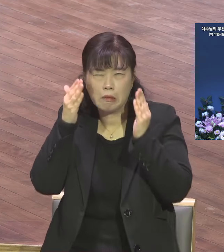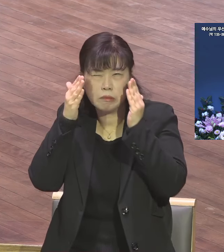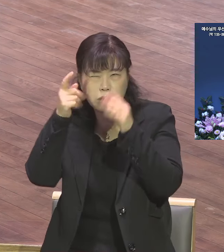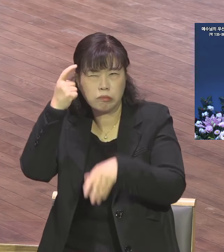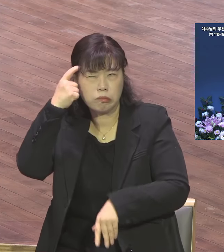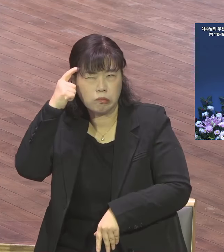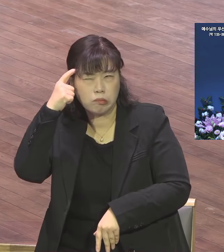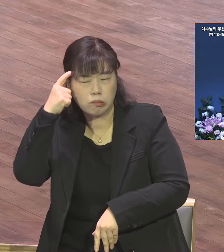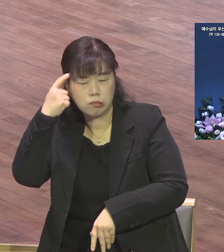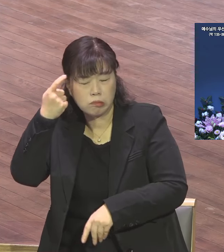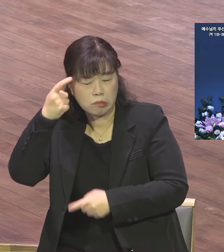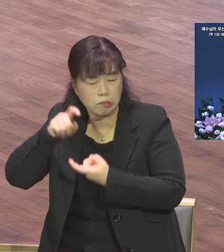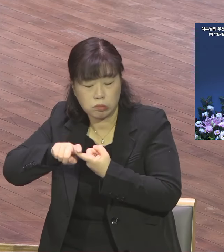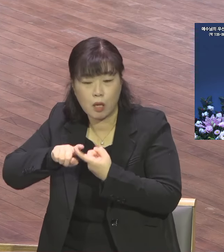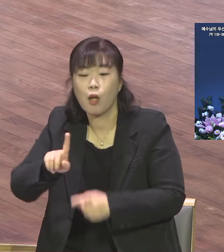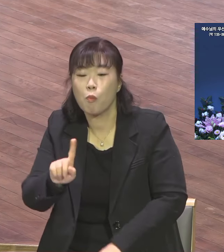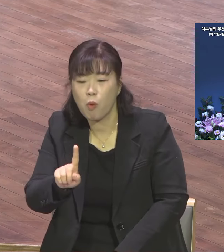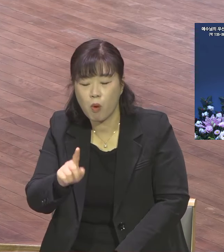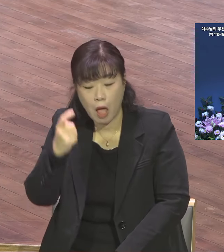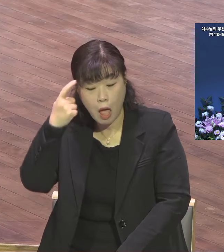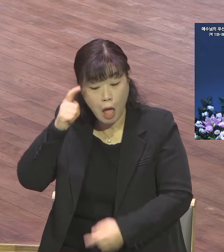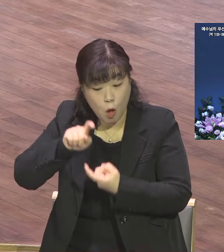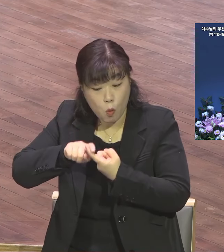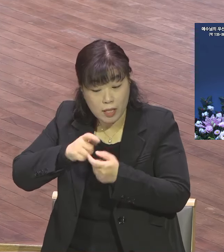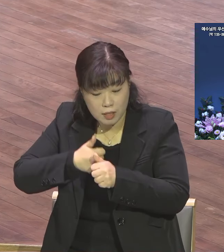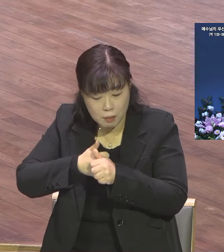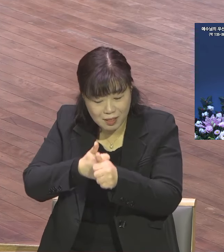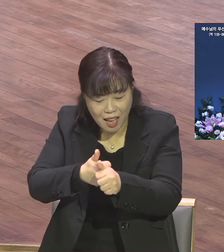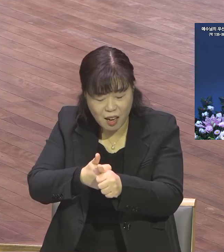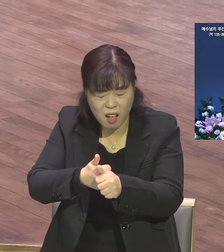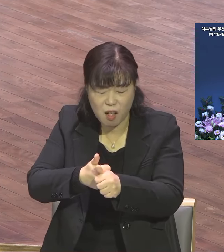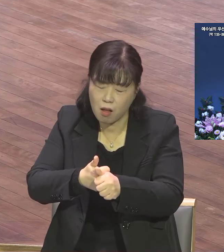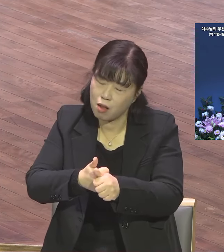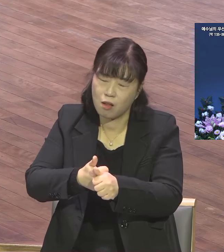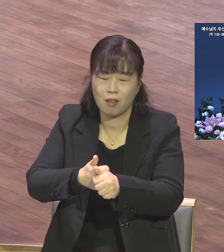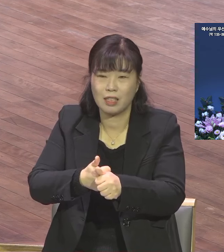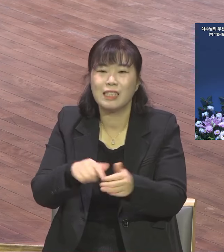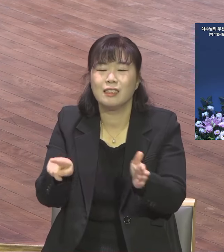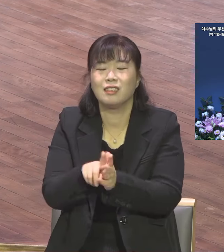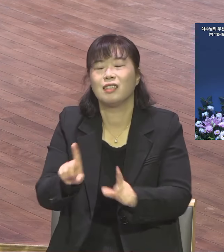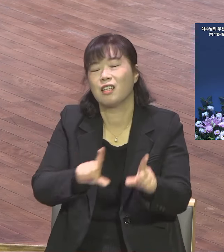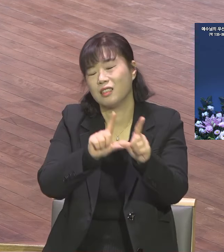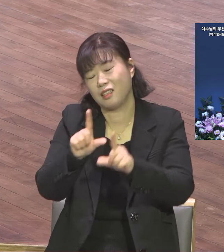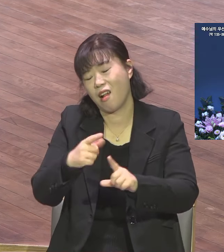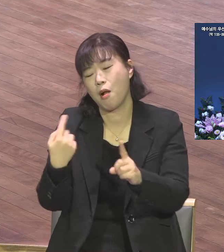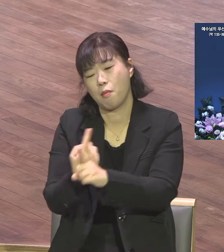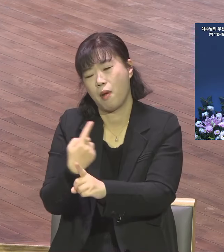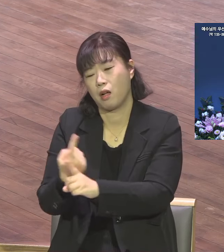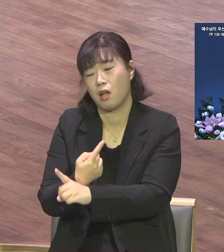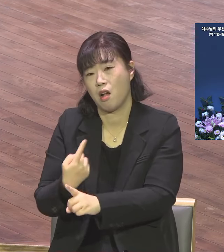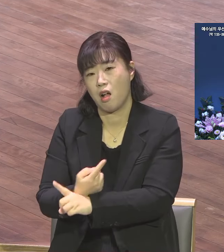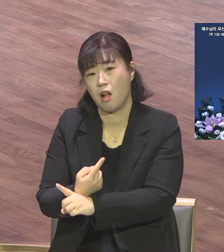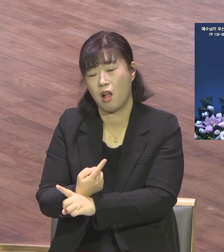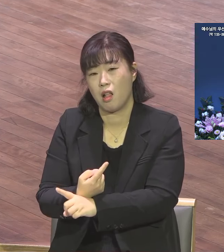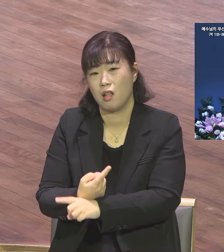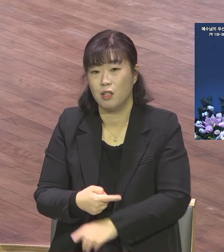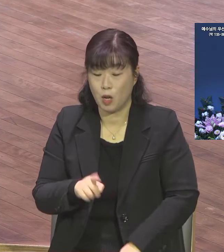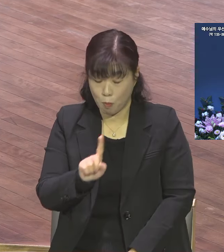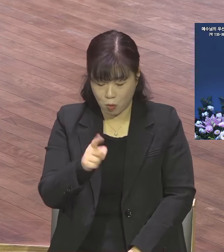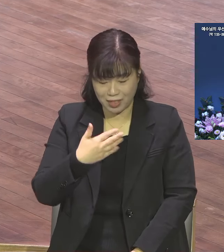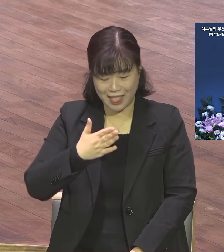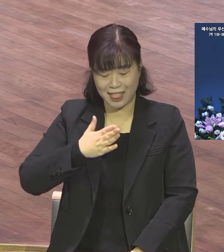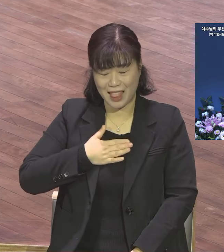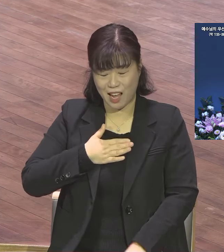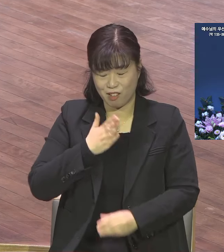그 극과 극으로 나눠집니다. 창세기 3장, 6장, 11장의 세상 수준, 나